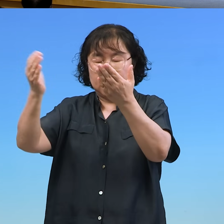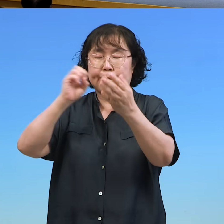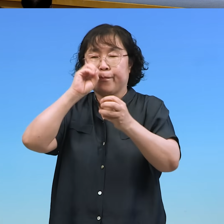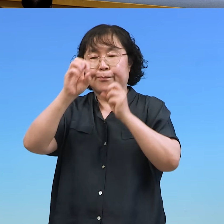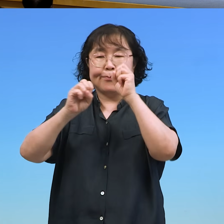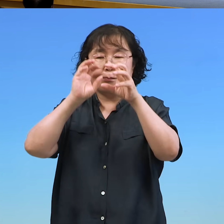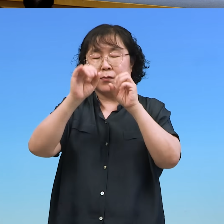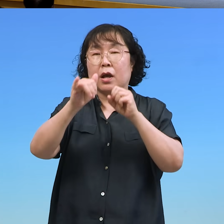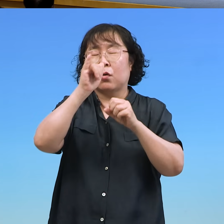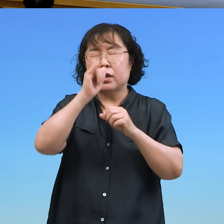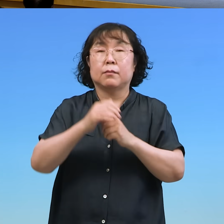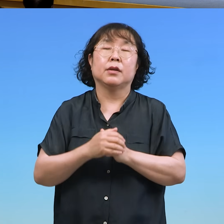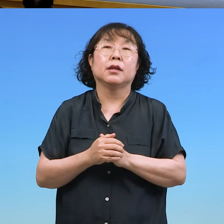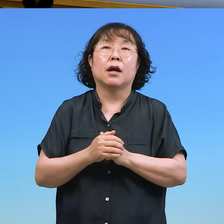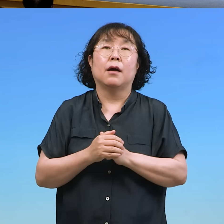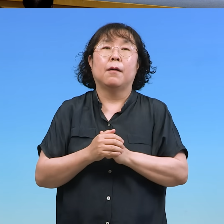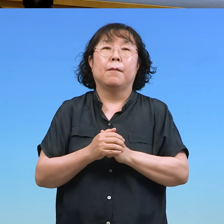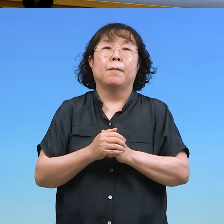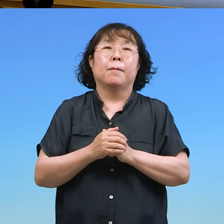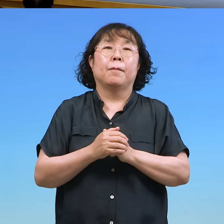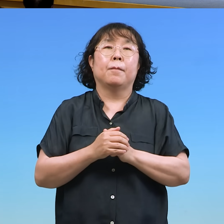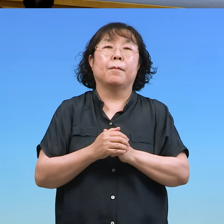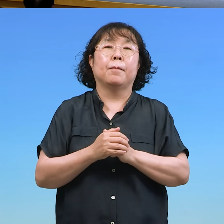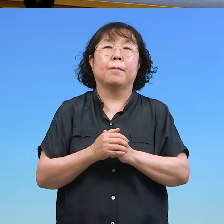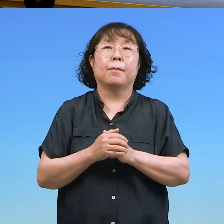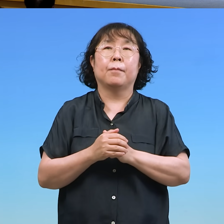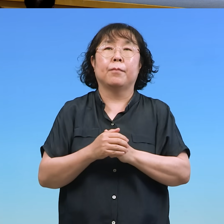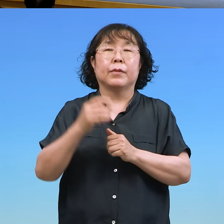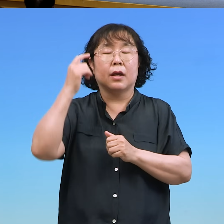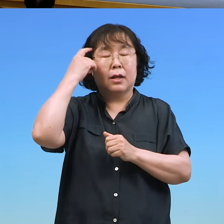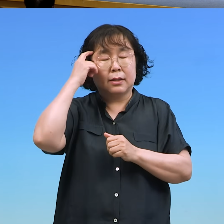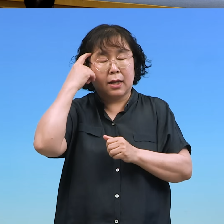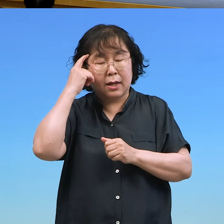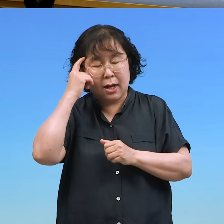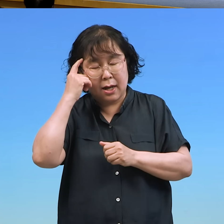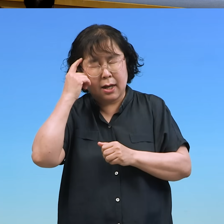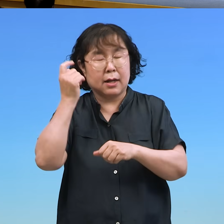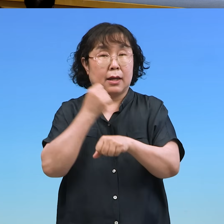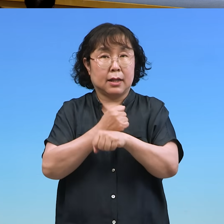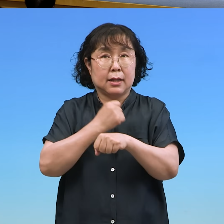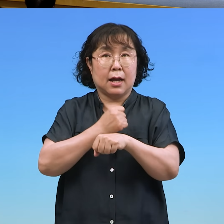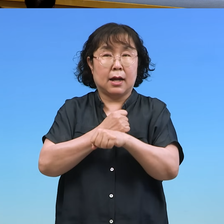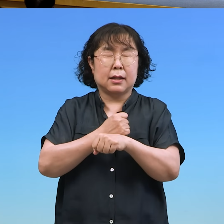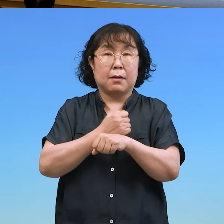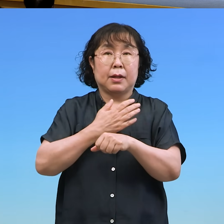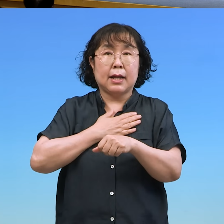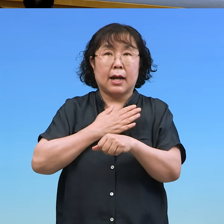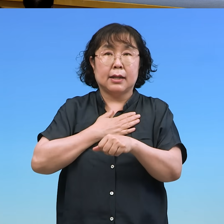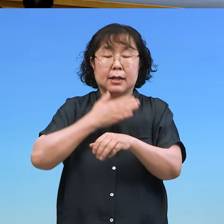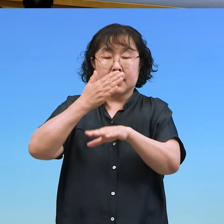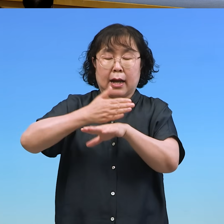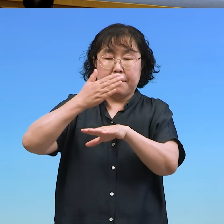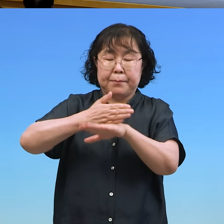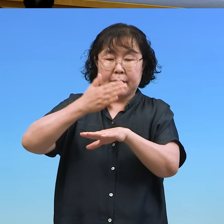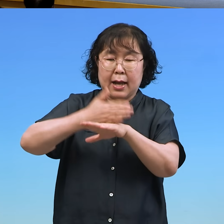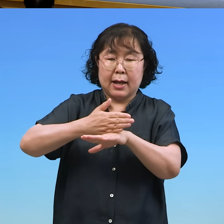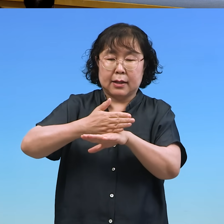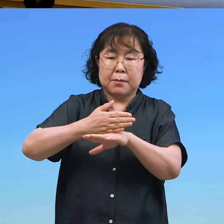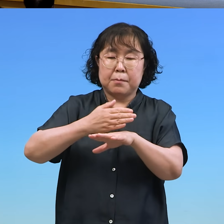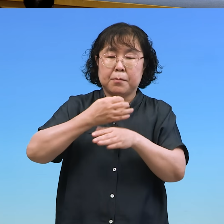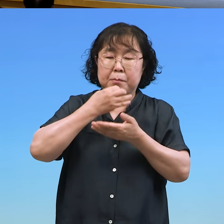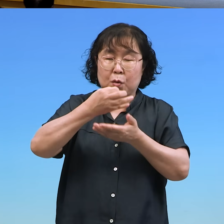드리며. 여러분, 여기 나오는 그 7절에서 생각하였더니 하고 9절에서